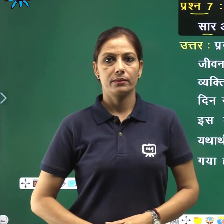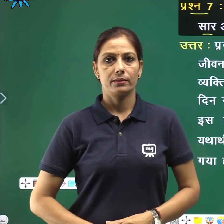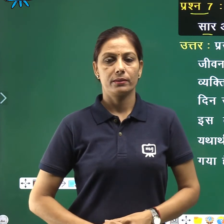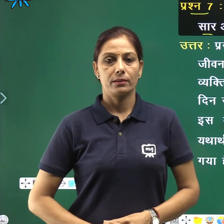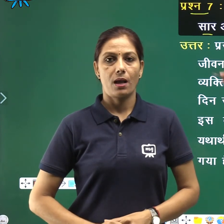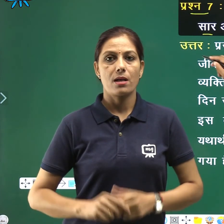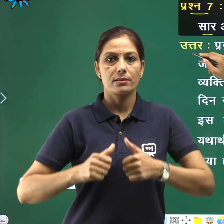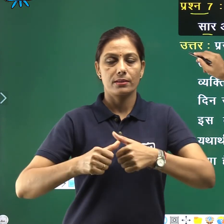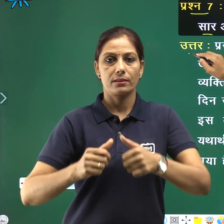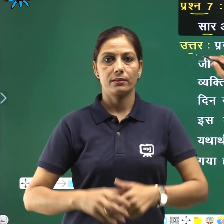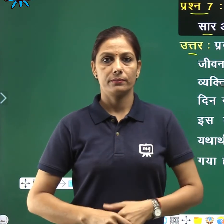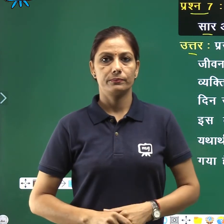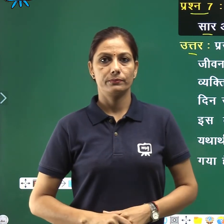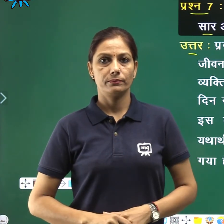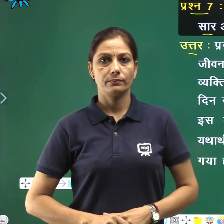उत्तर है,